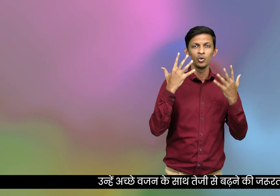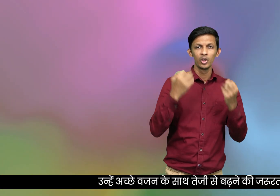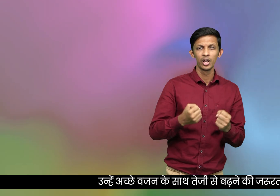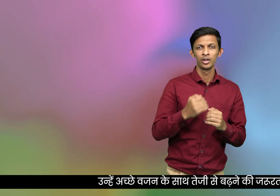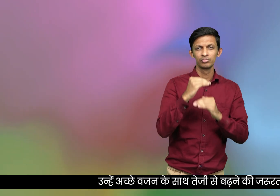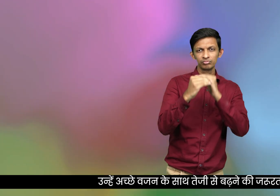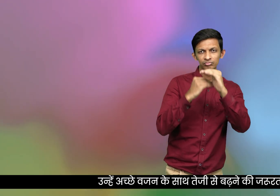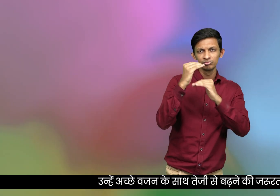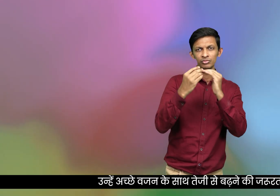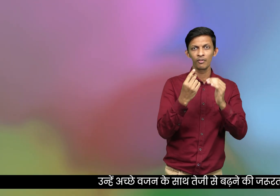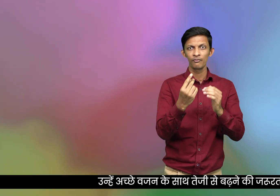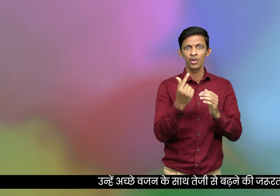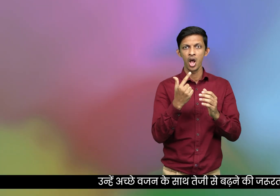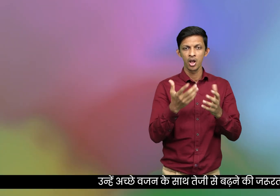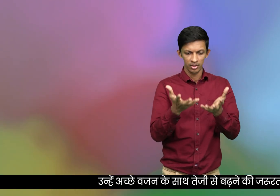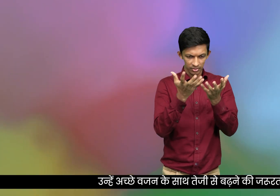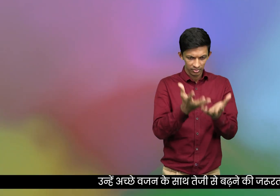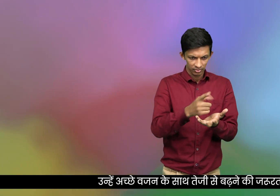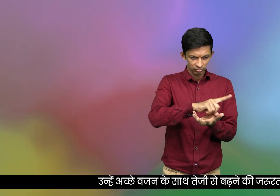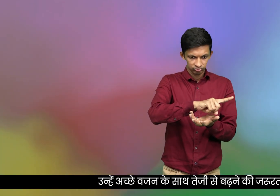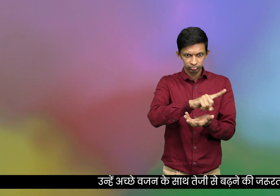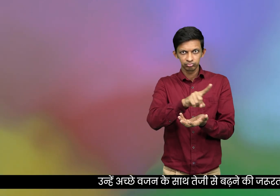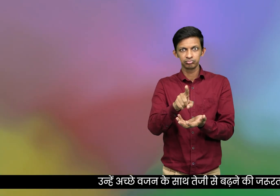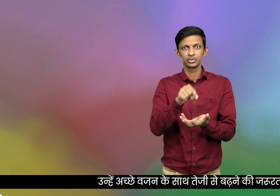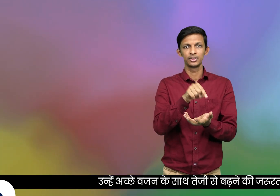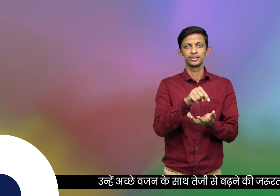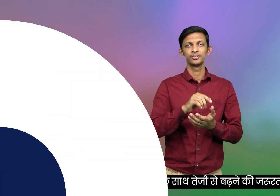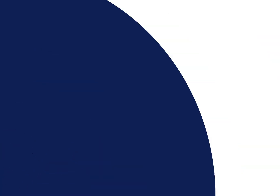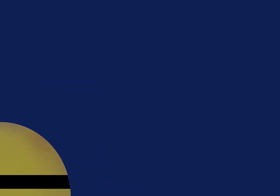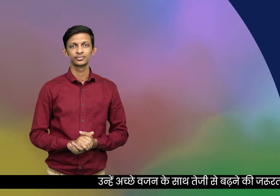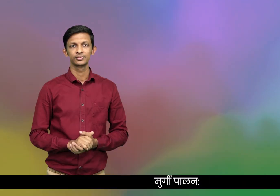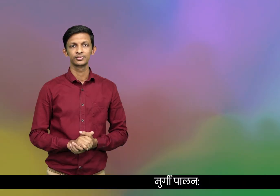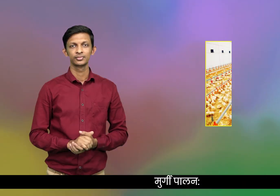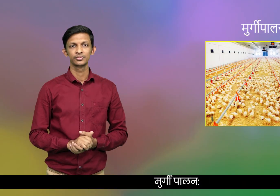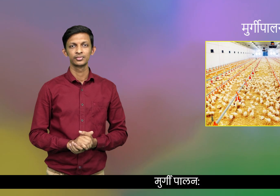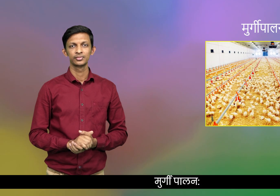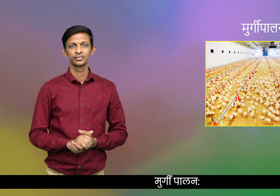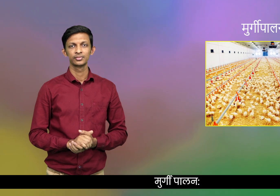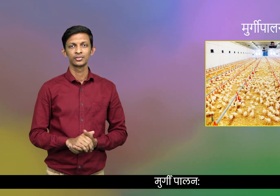उन्हें अच्छे वजन के साथ तेजी से बढ़ने की ज़रूरत है। मुर्गी पालन।